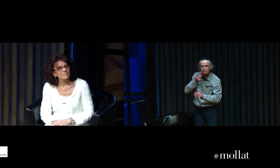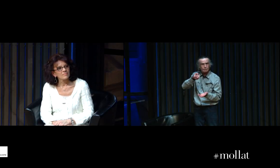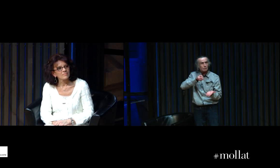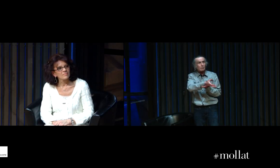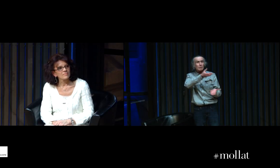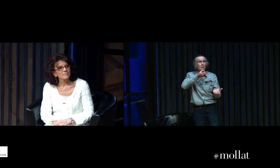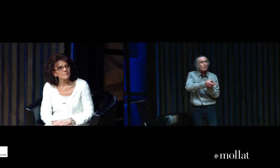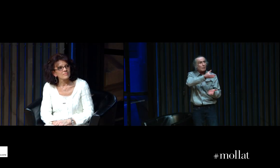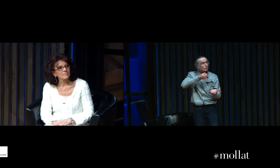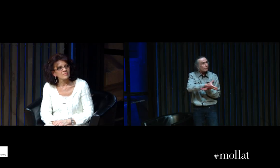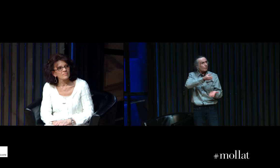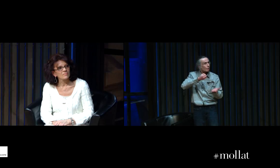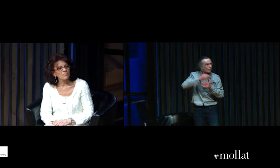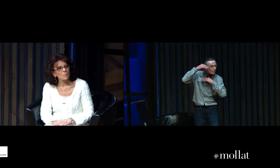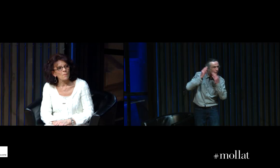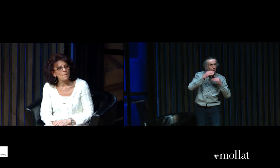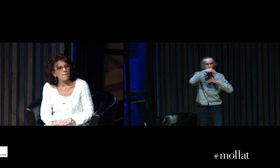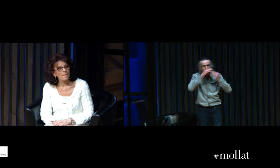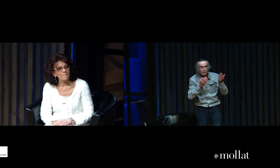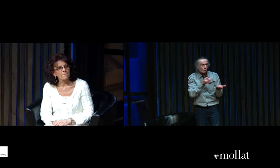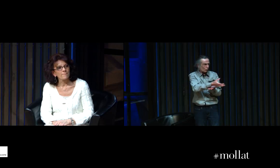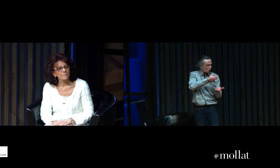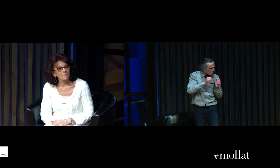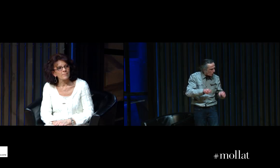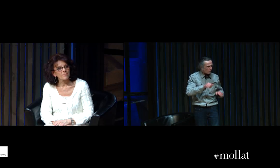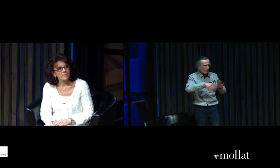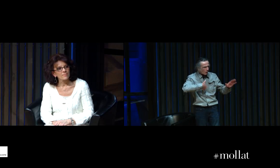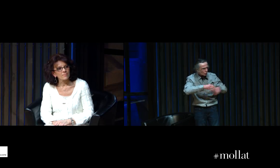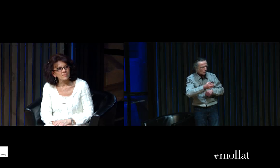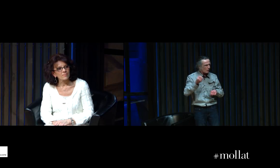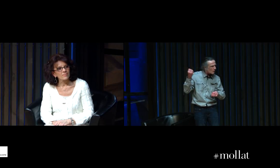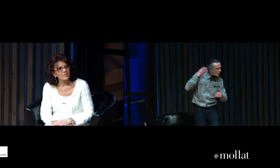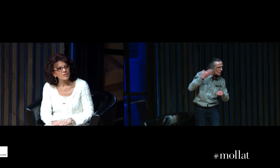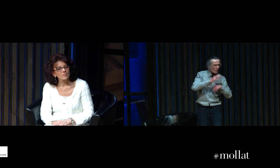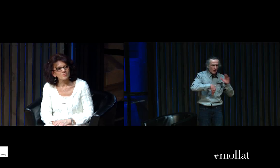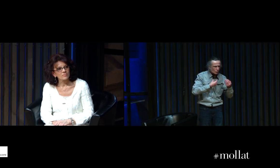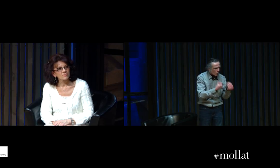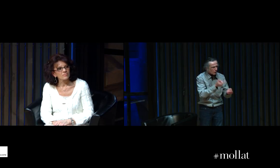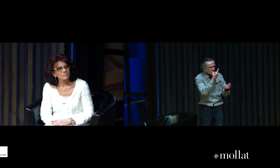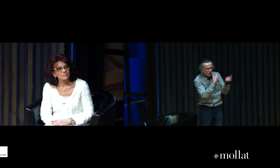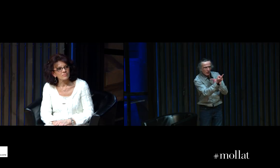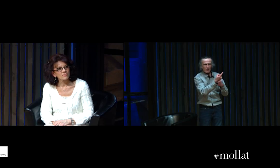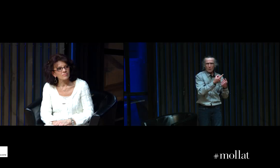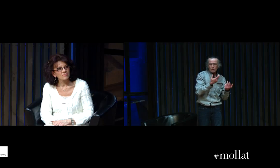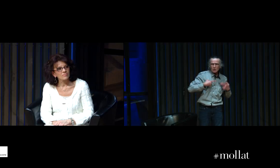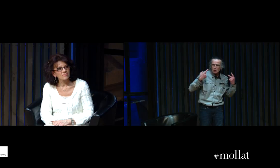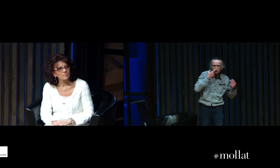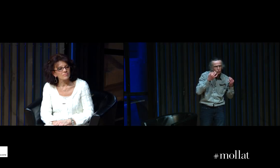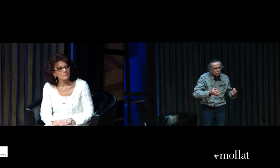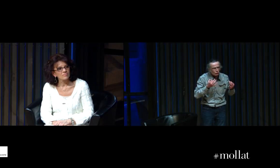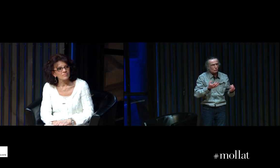pas comme ça. L'information n'est pas assez donnée, on va toujours se focaliser sur nos